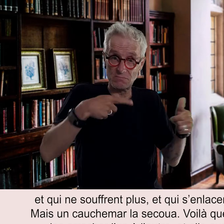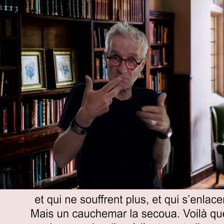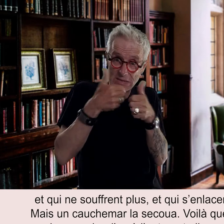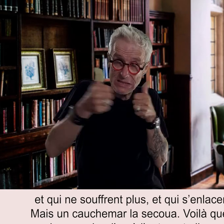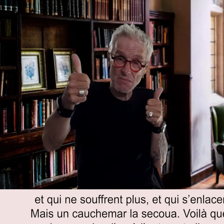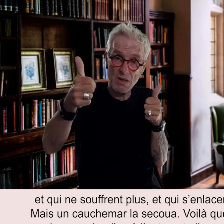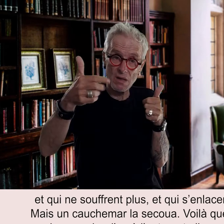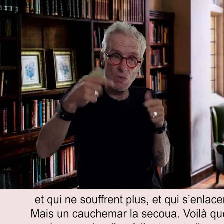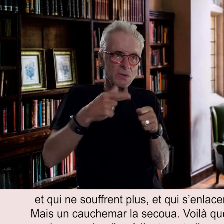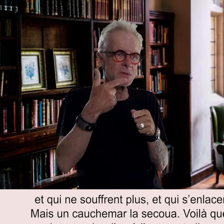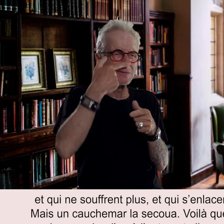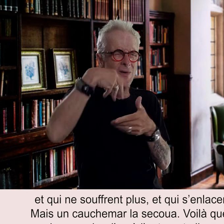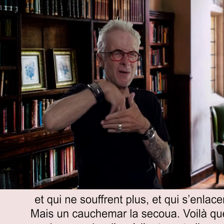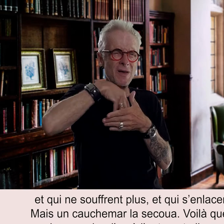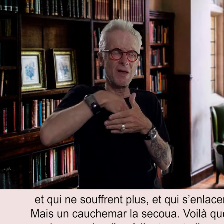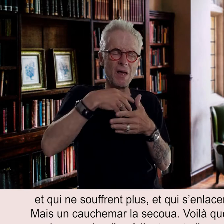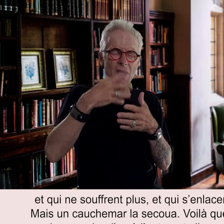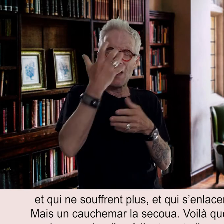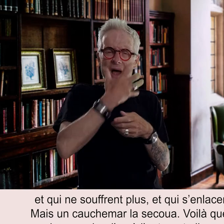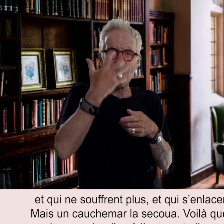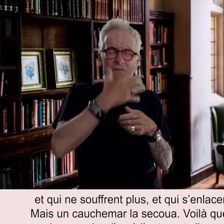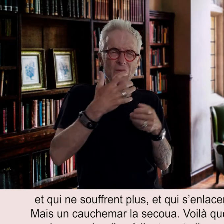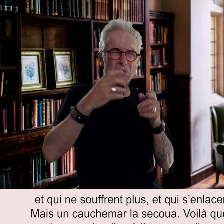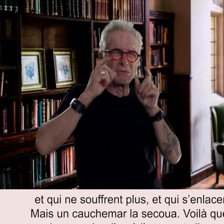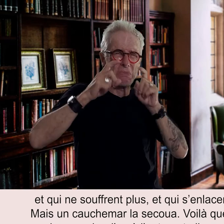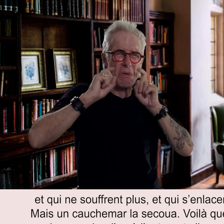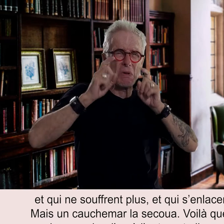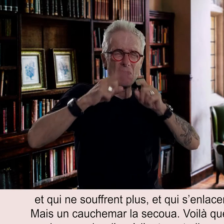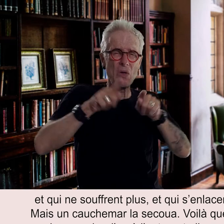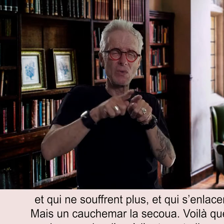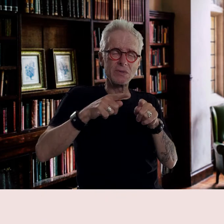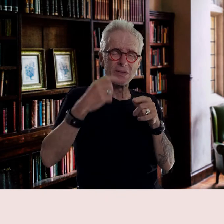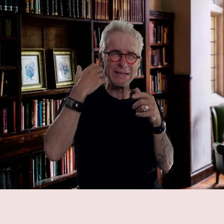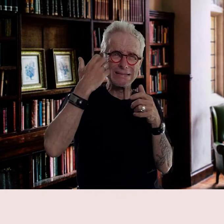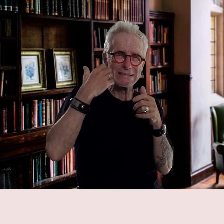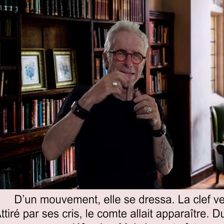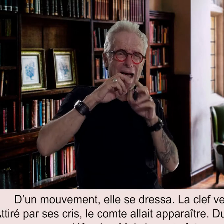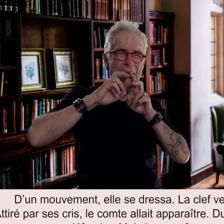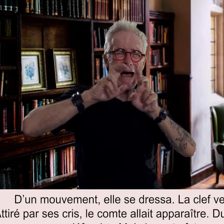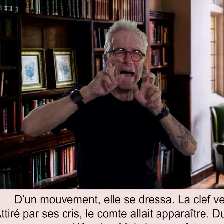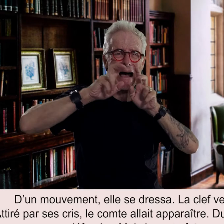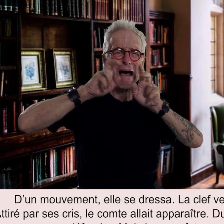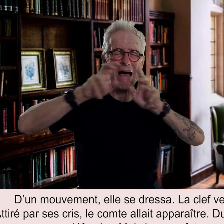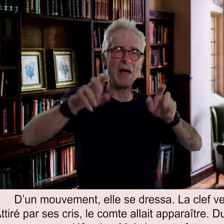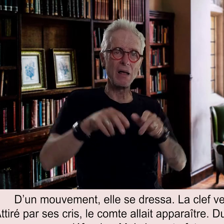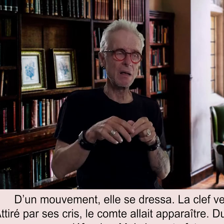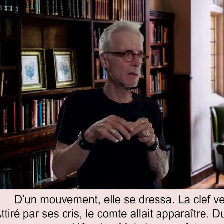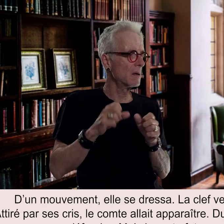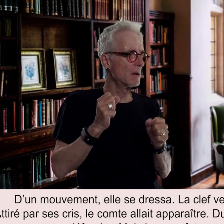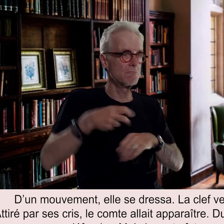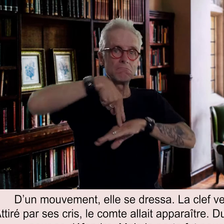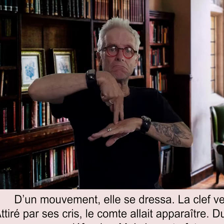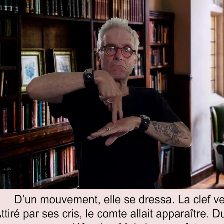sensation affreuse en son délire qu'elle pleurait et qu'elle râlait. D'un mouvement, elle se